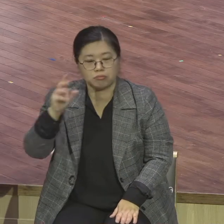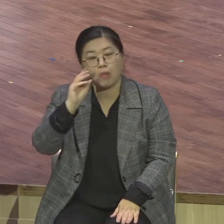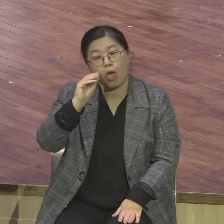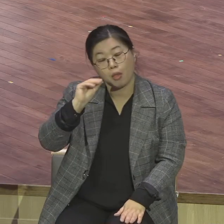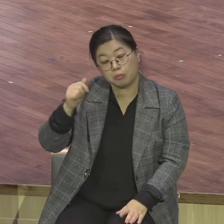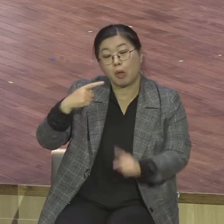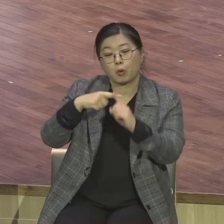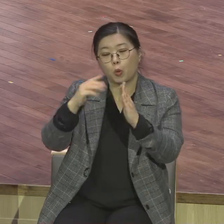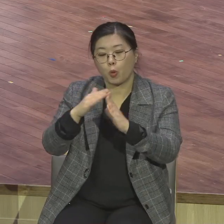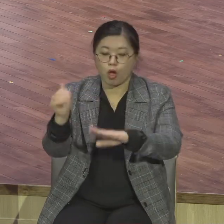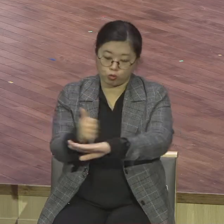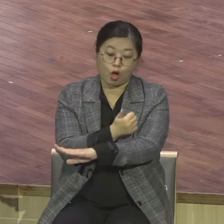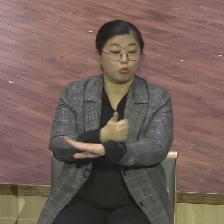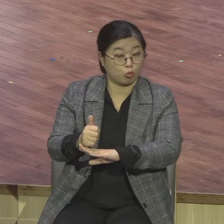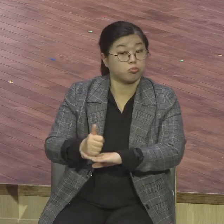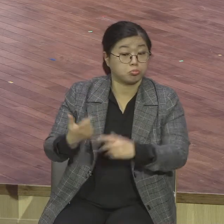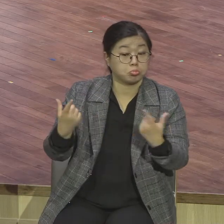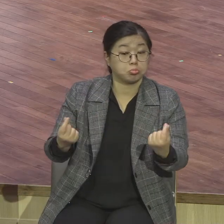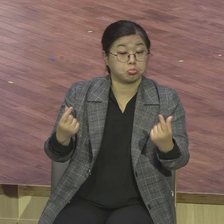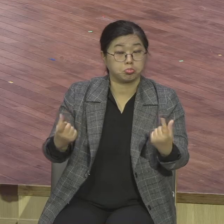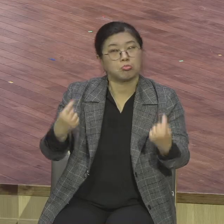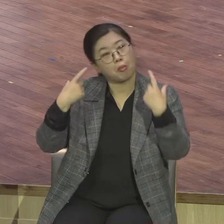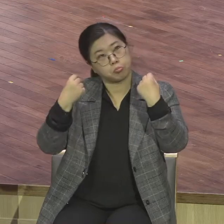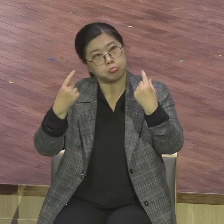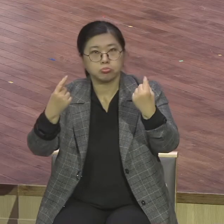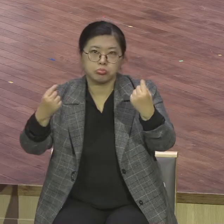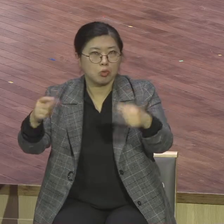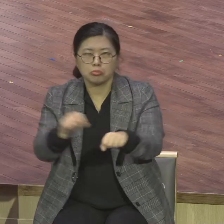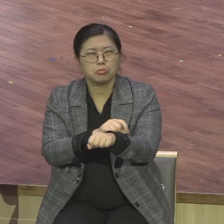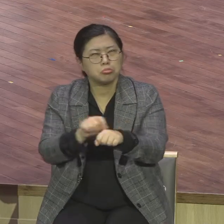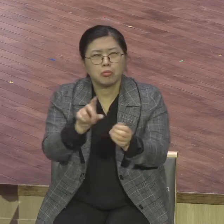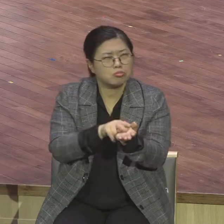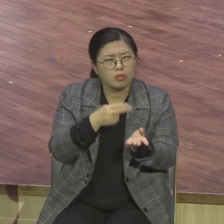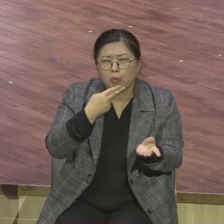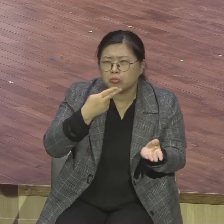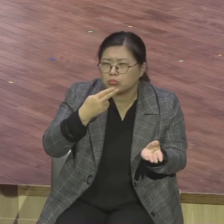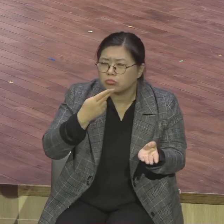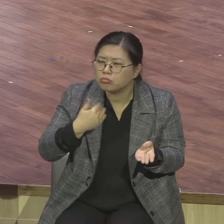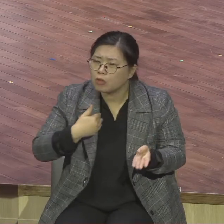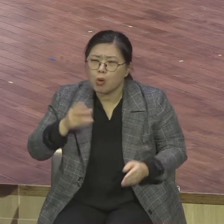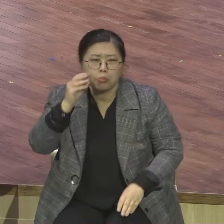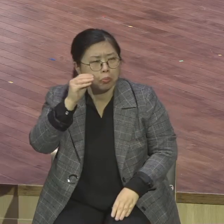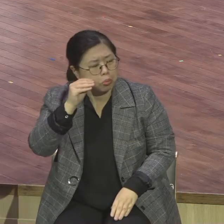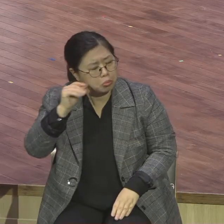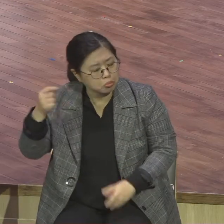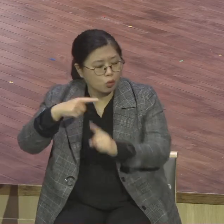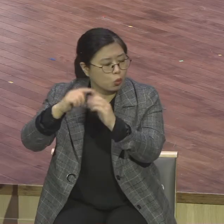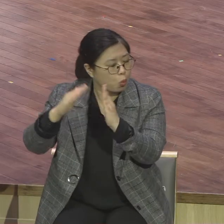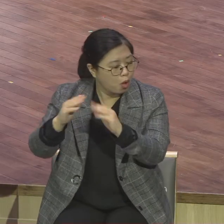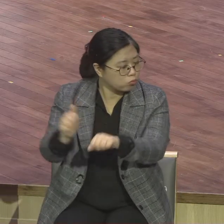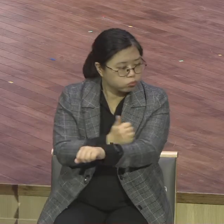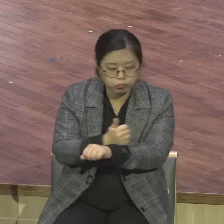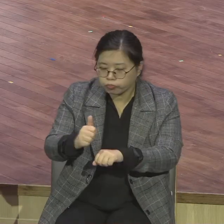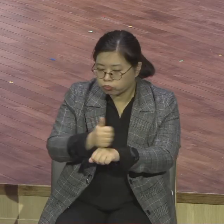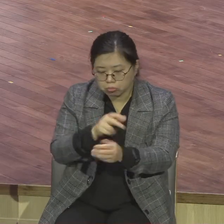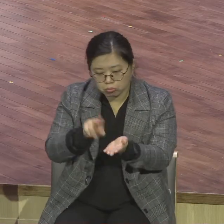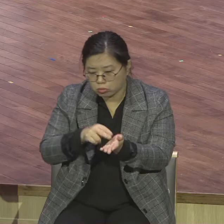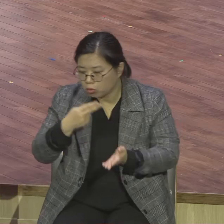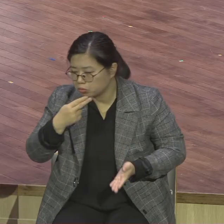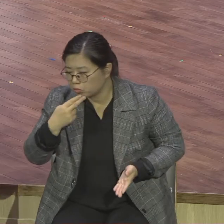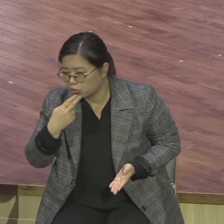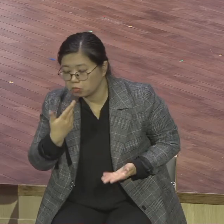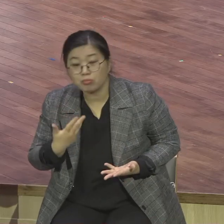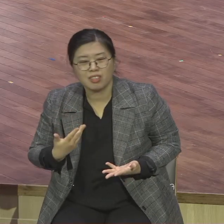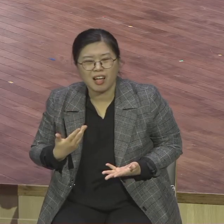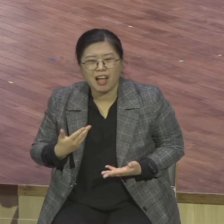상황이 없었다. 그러면 그 믿음 뻔한 믿음이요. 하나님 주었는데도 그냥 세상 방법으로 처리하고